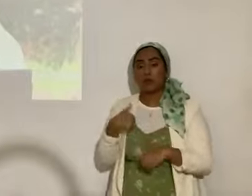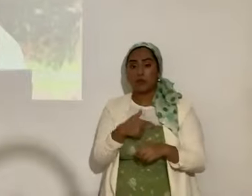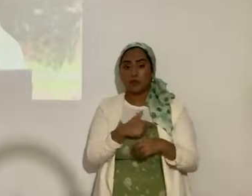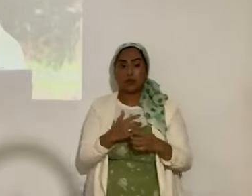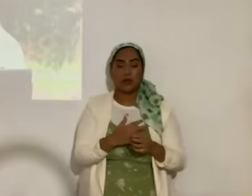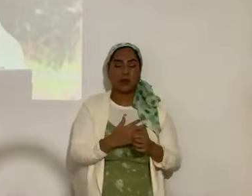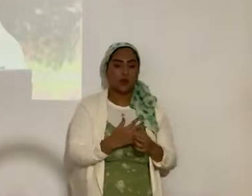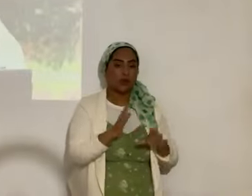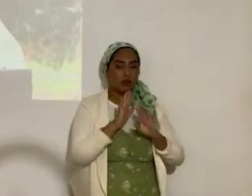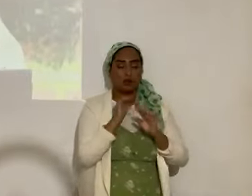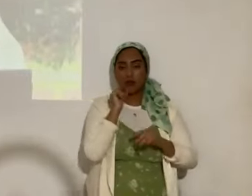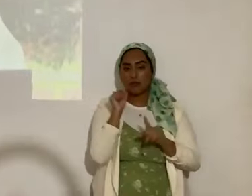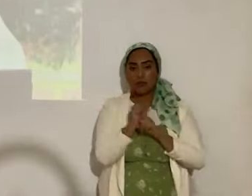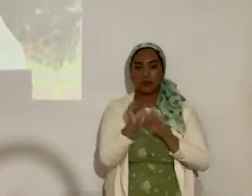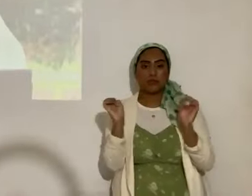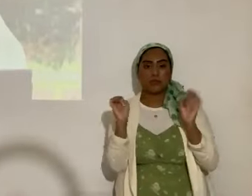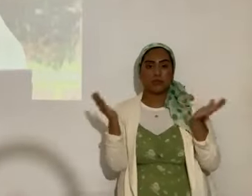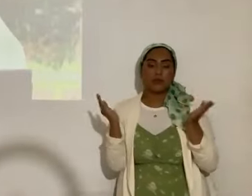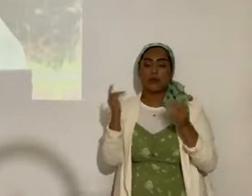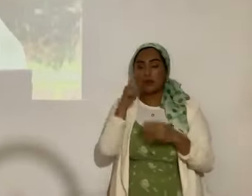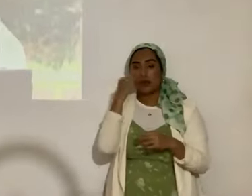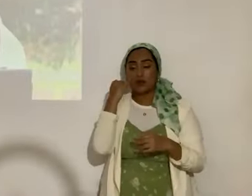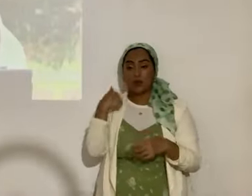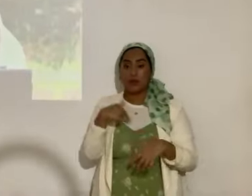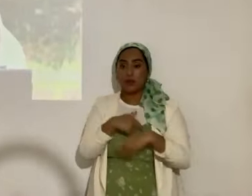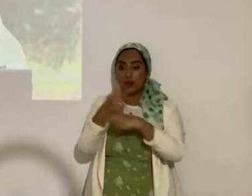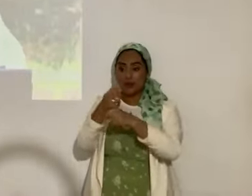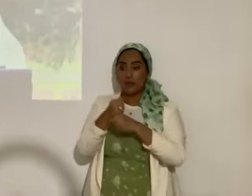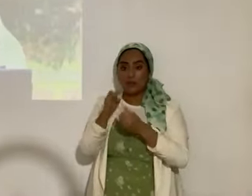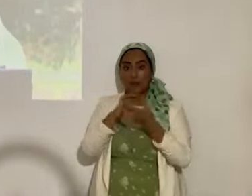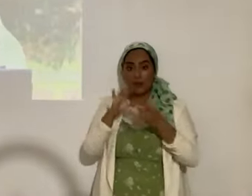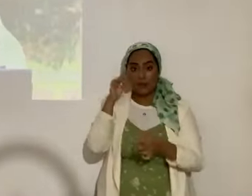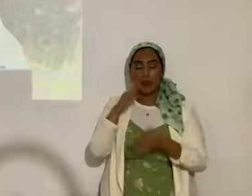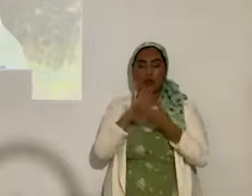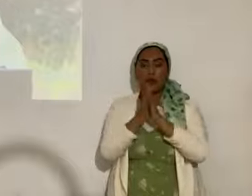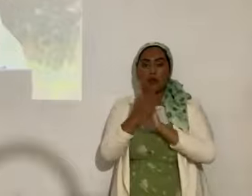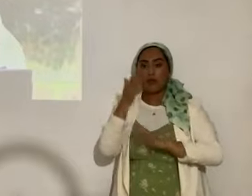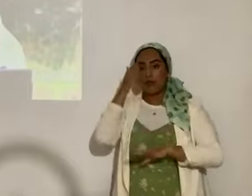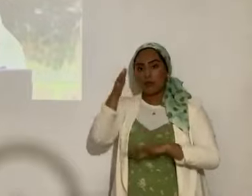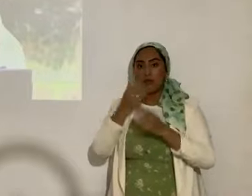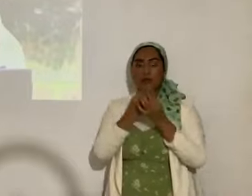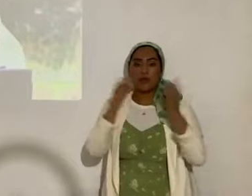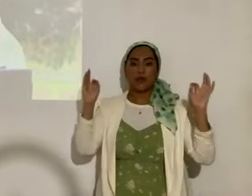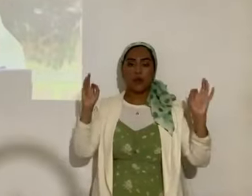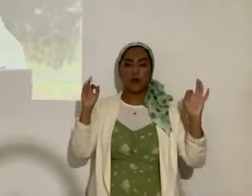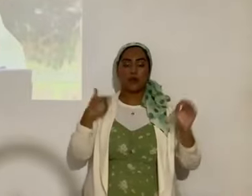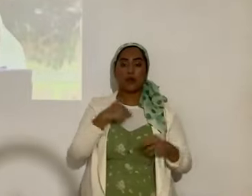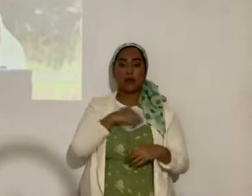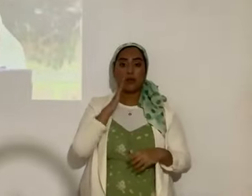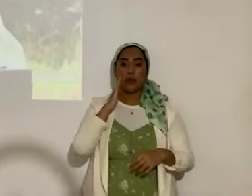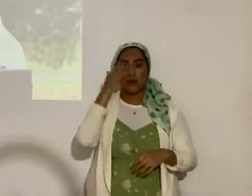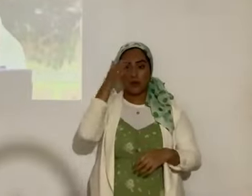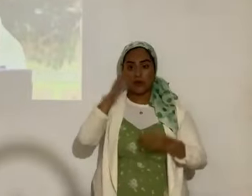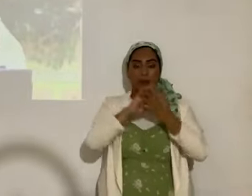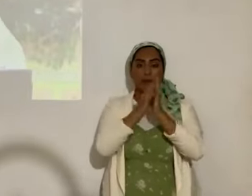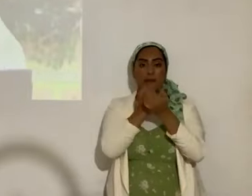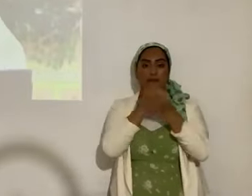no seremos engañados Porque si recibimos libres Aleluya seremos libres